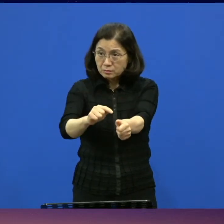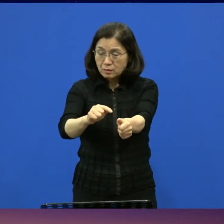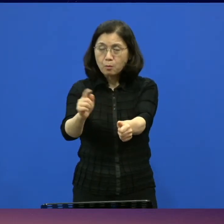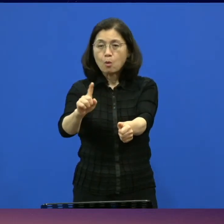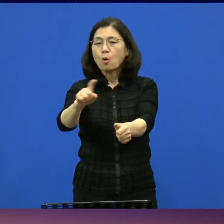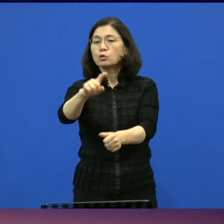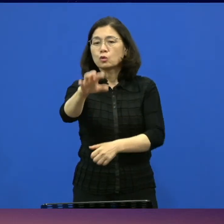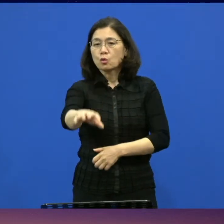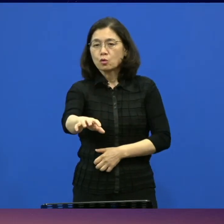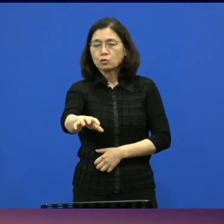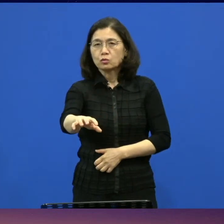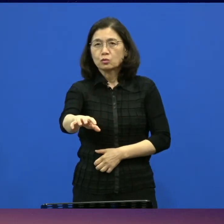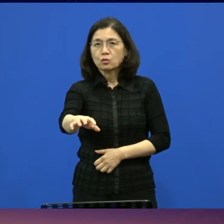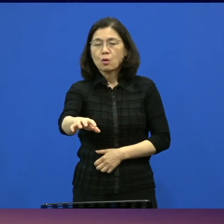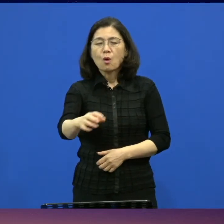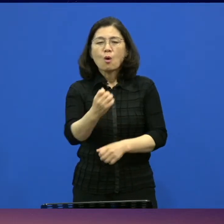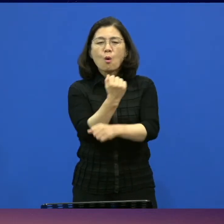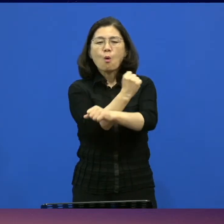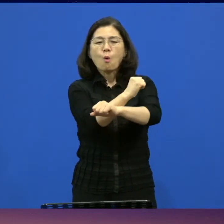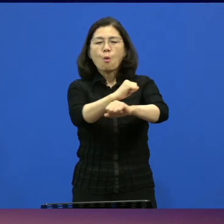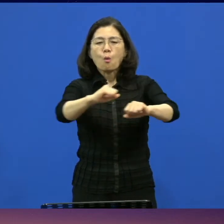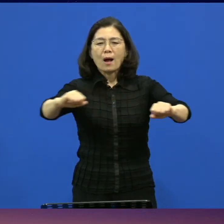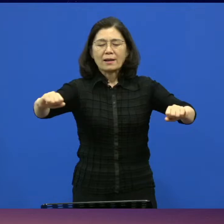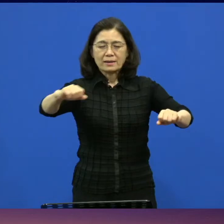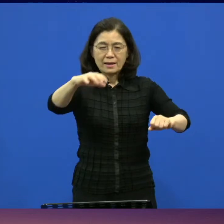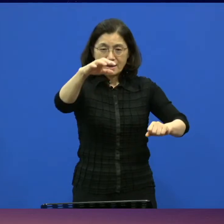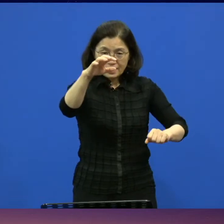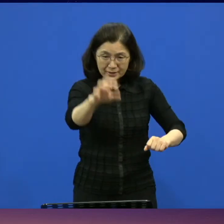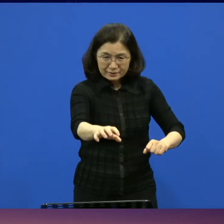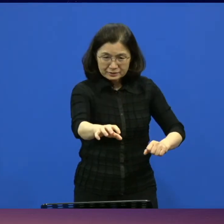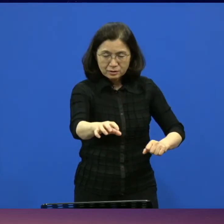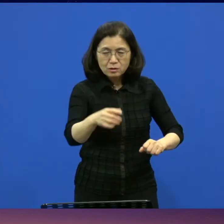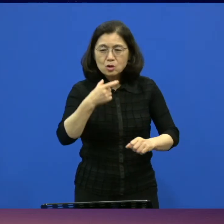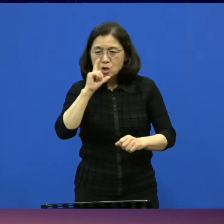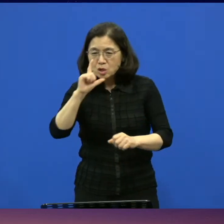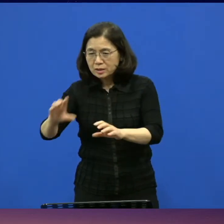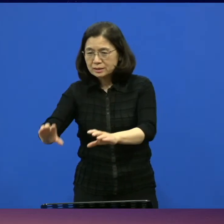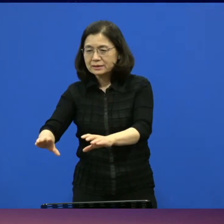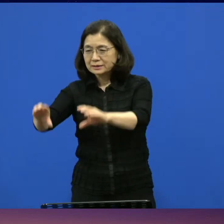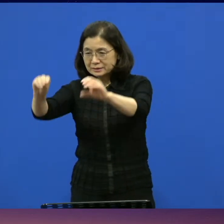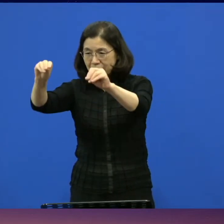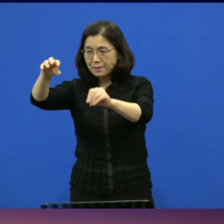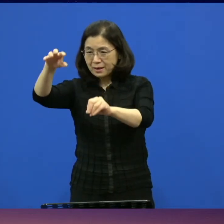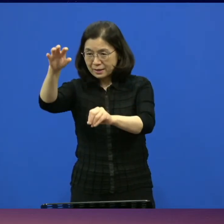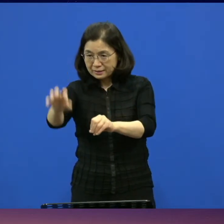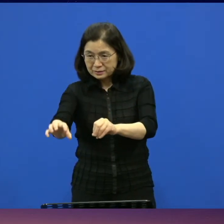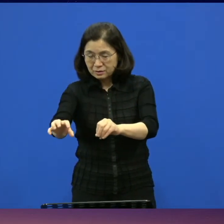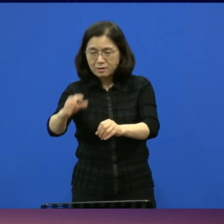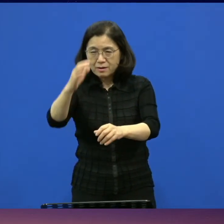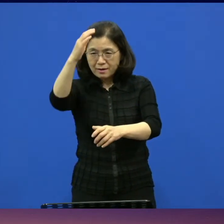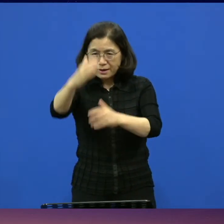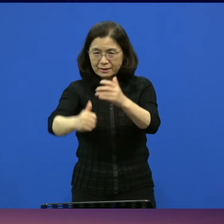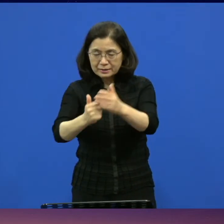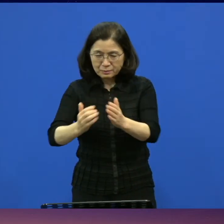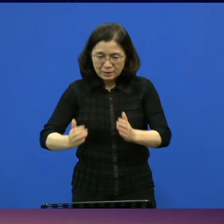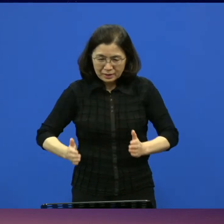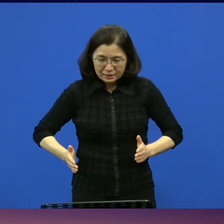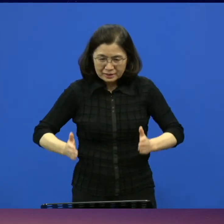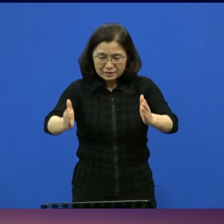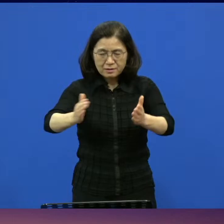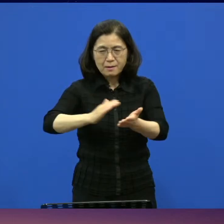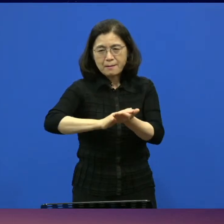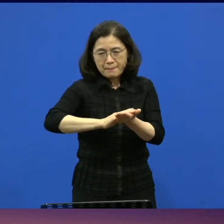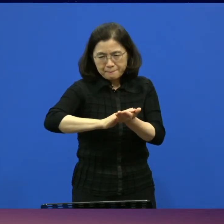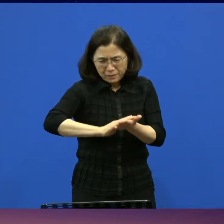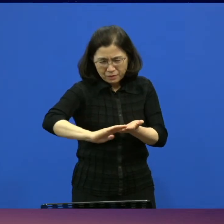그죠? 광야에서 여호와의 길을 예비하라. 사막에서 하나님의 대로를 평탄하게 하라.